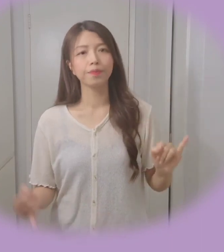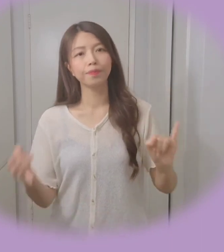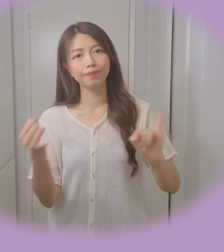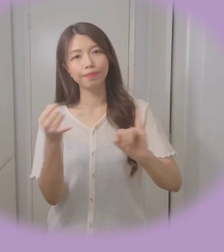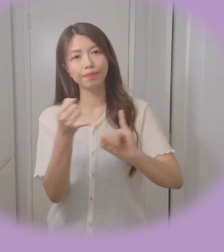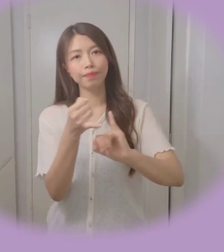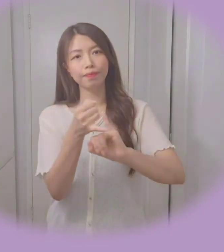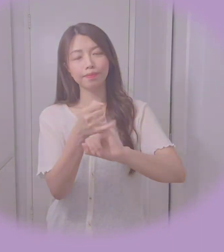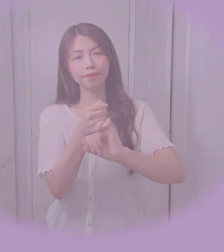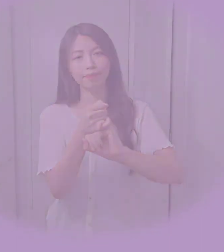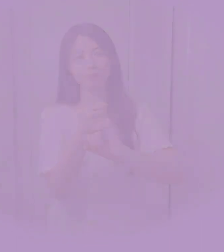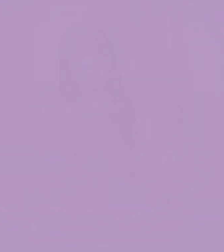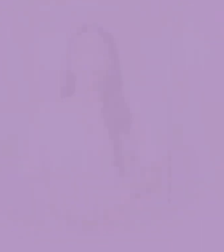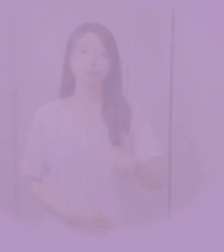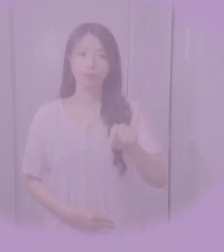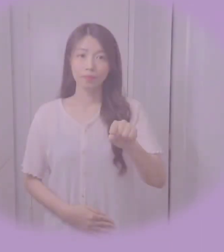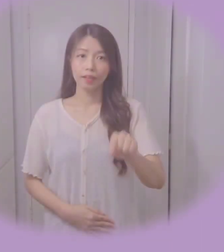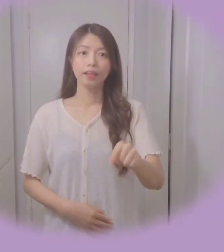알아볼게,